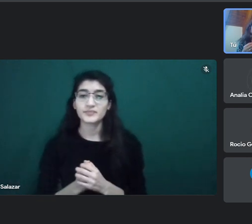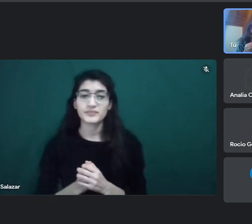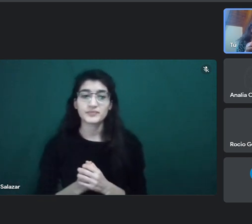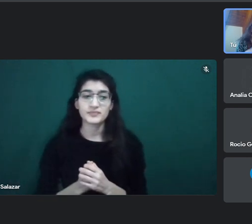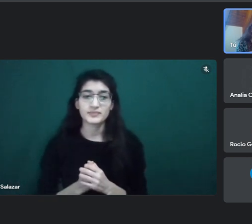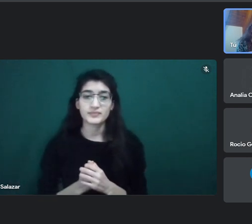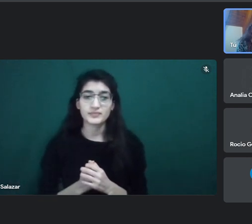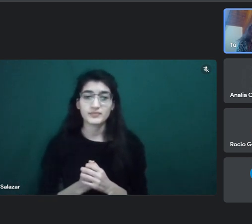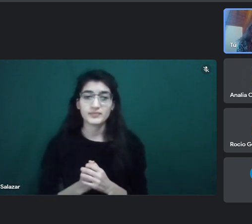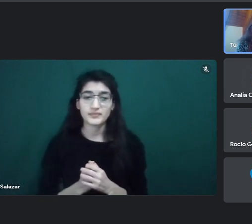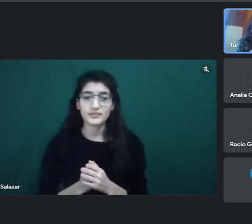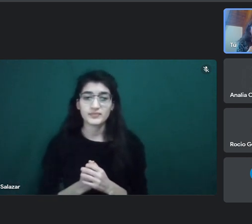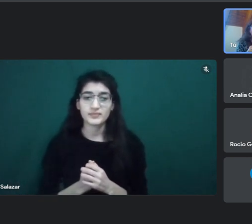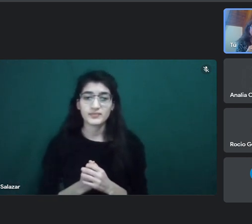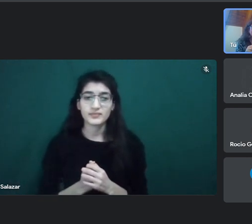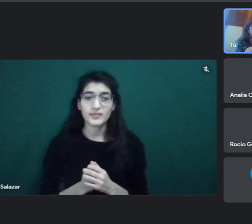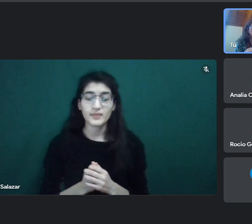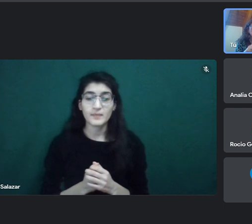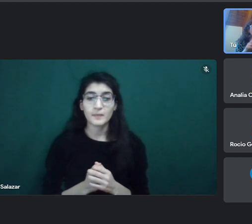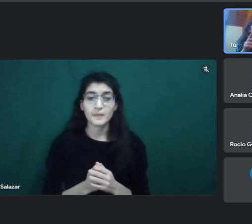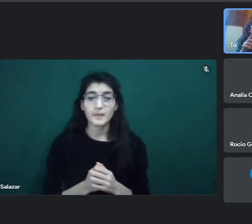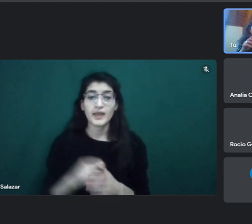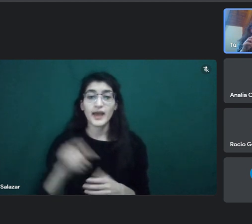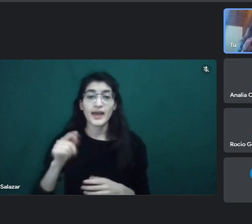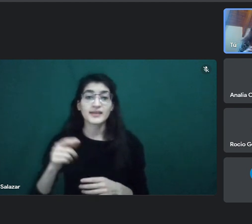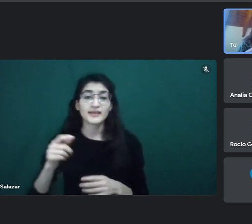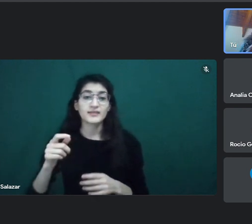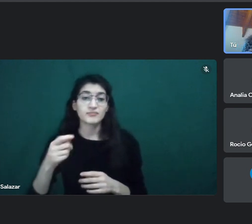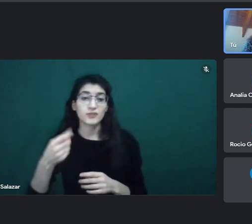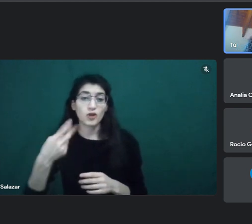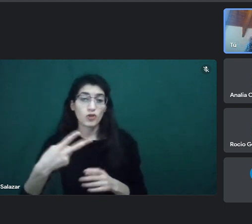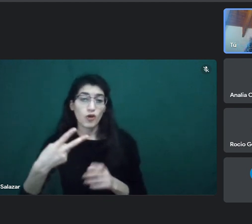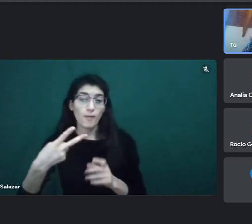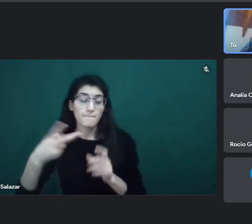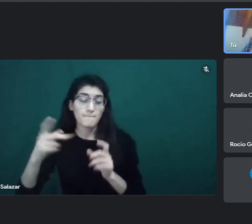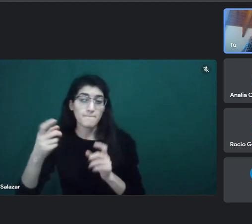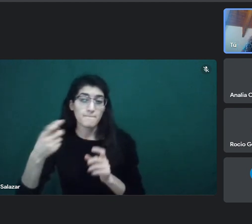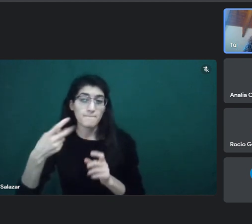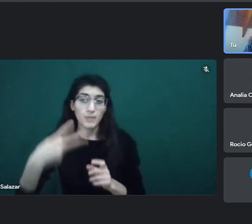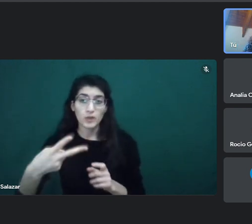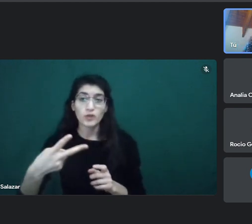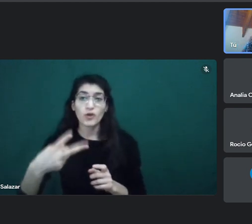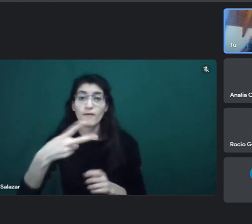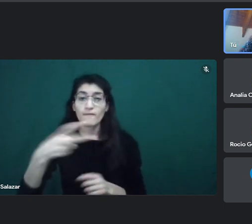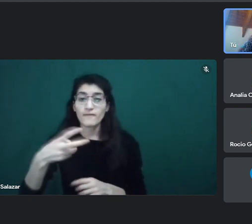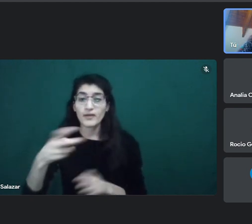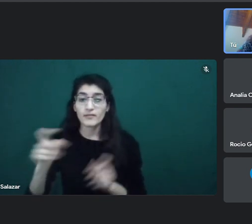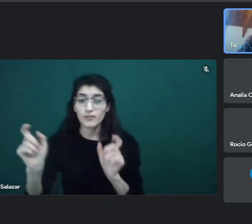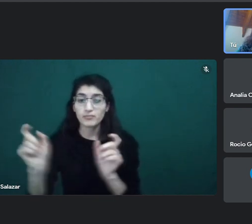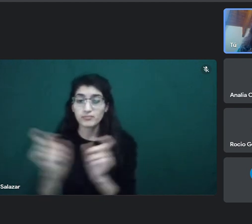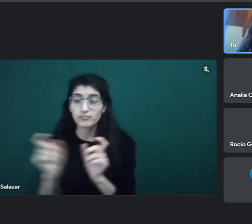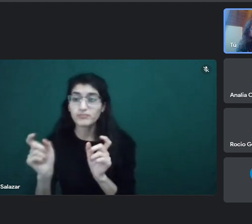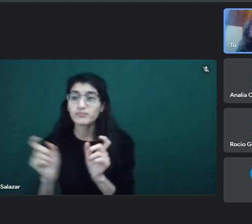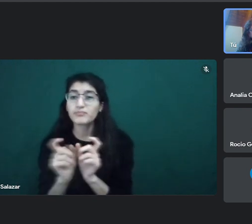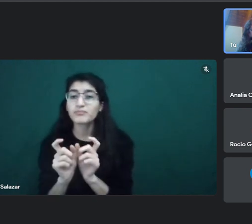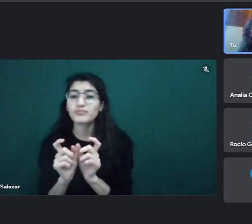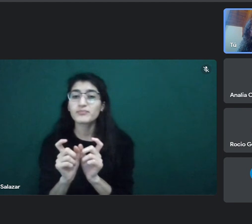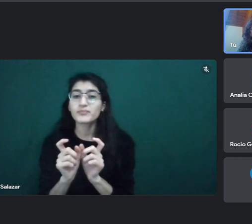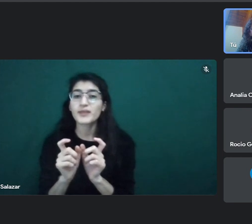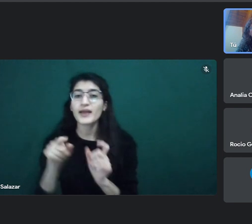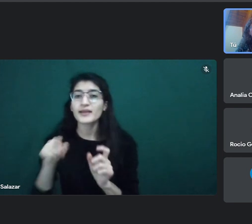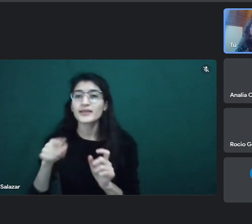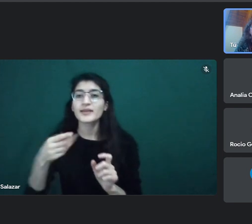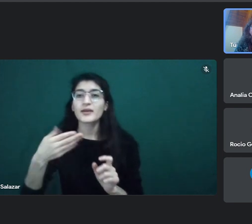Are hindered. Acá sería lo que los vamos a encontrar todo el tiempo. Esto está en pasiva, que en otro momento nos vamos a detener más en